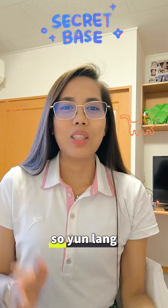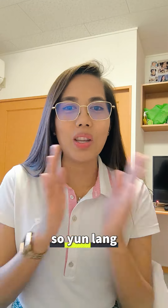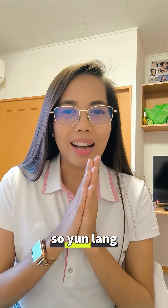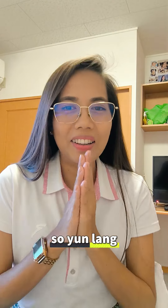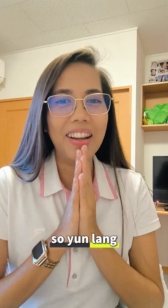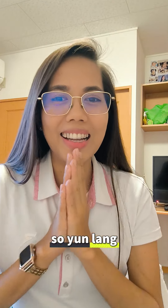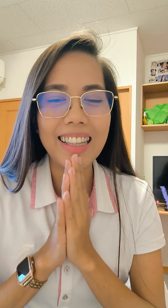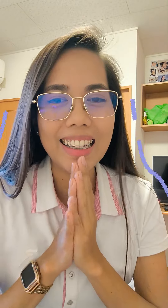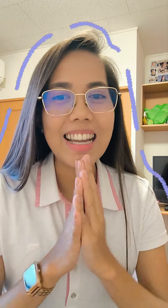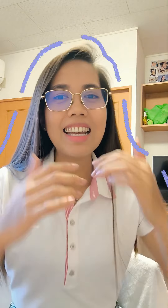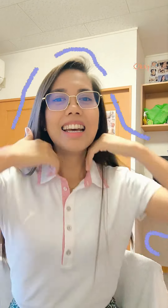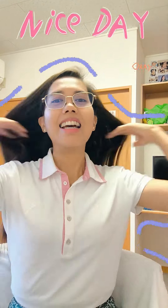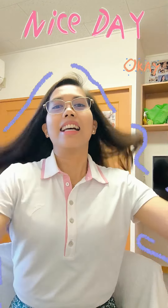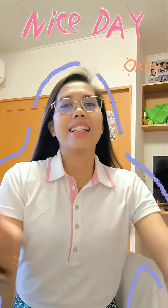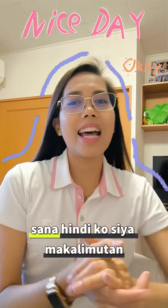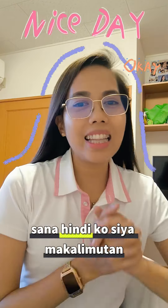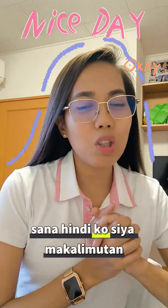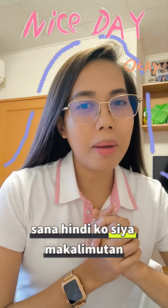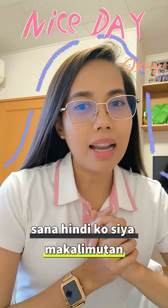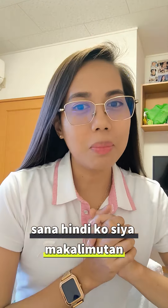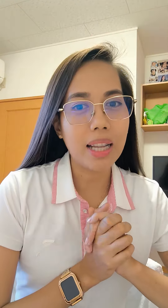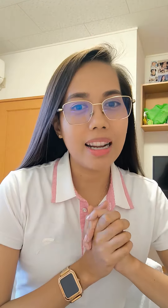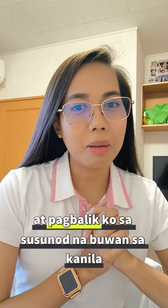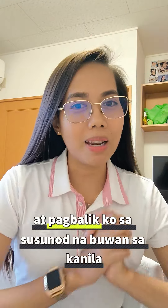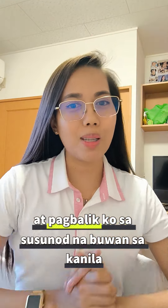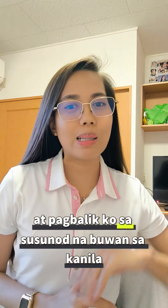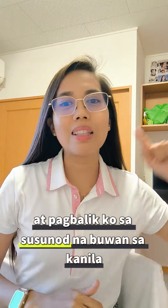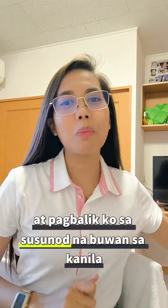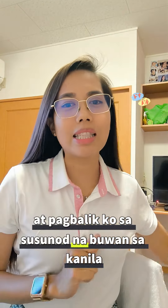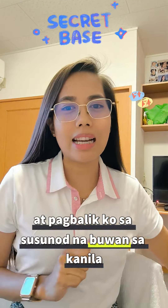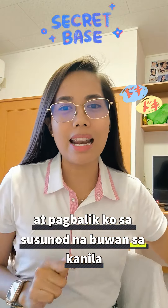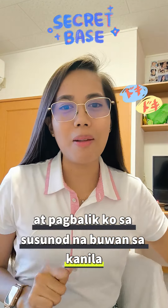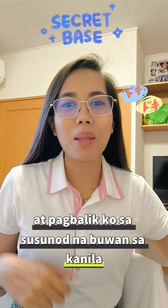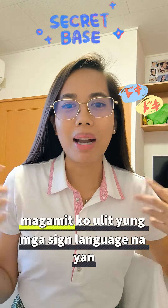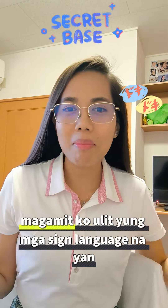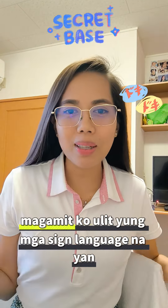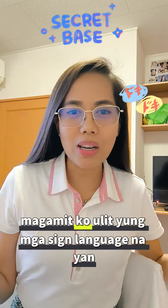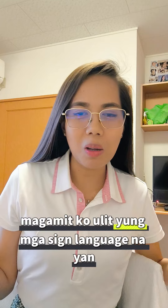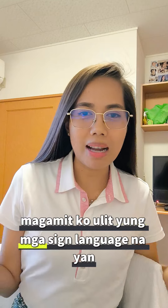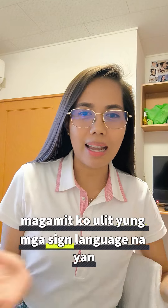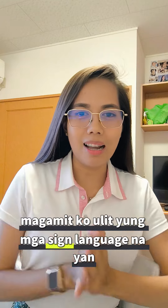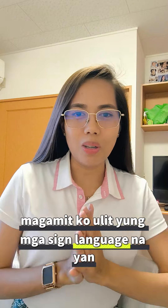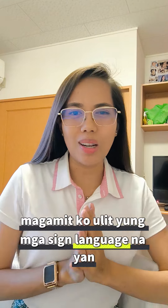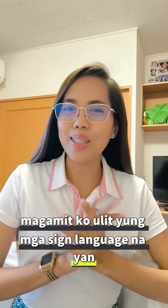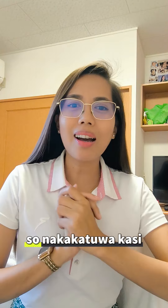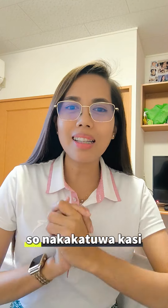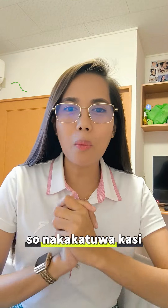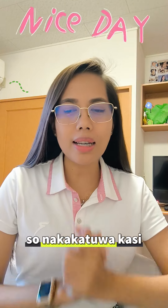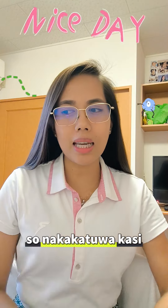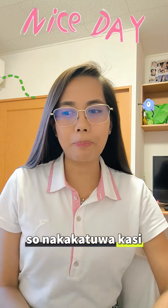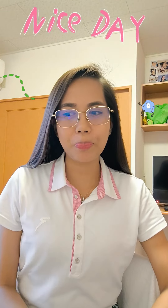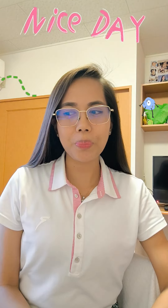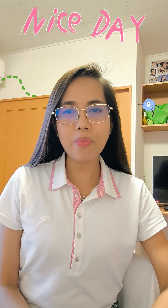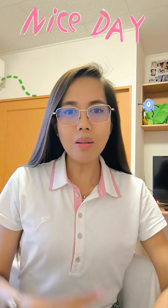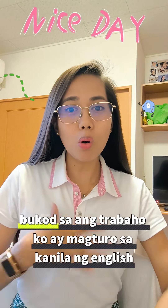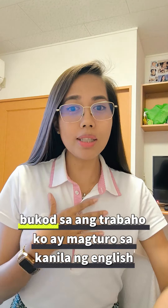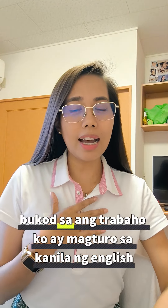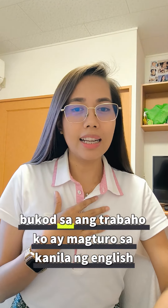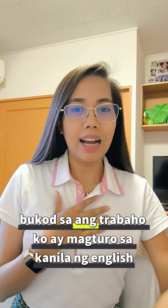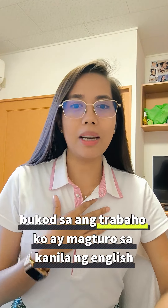yun. Sana hindi ko siya makakalimutan at pagbalik ko sa sunod na buwan sa kanila, magamit ko ulit yung mga sign language na yun. So, nakakatuwa kasi, bukod sa ang trabaho